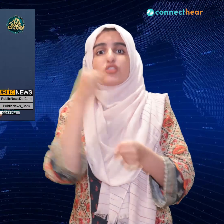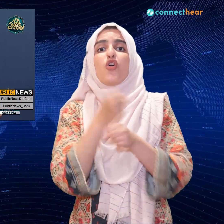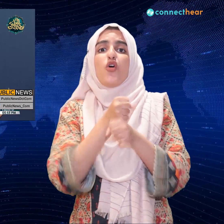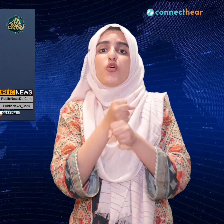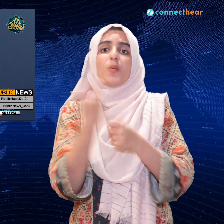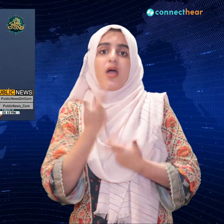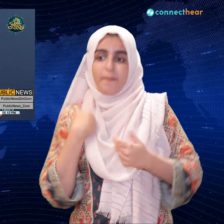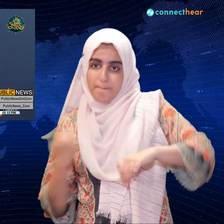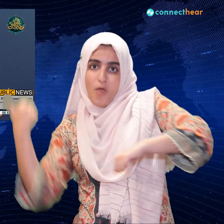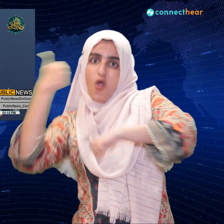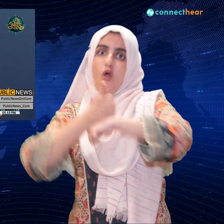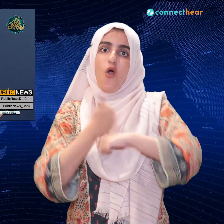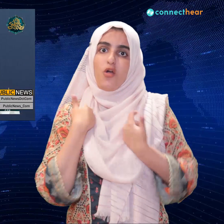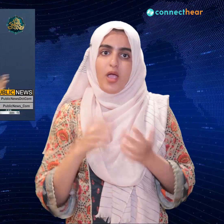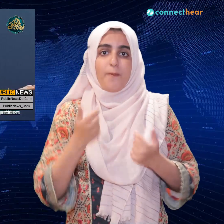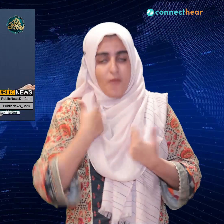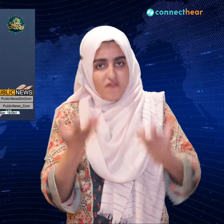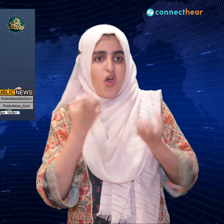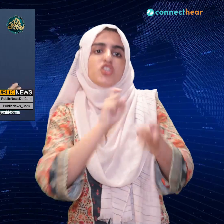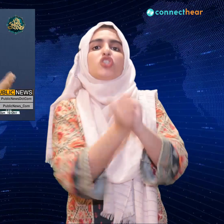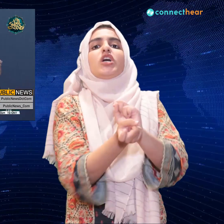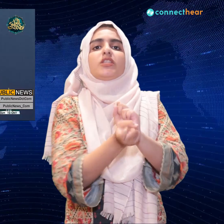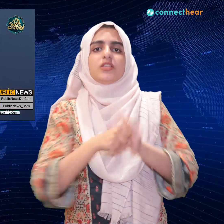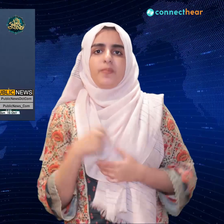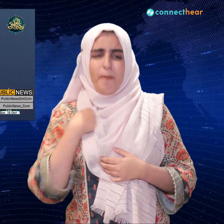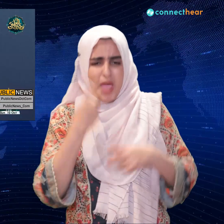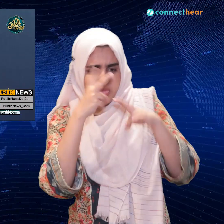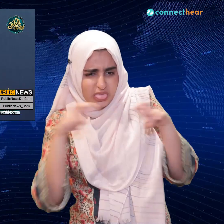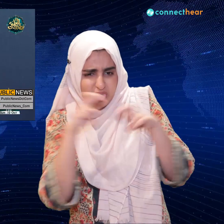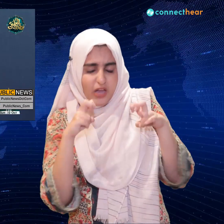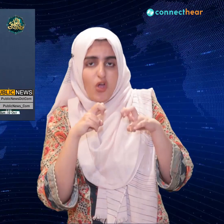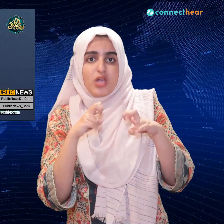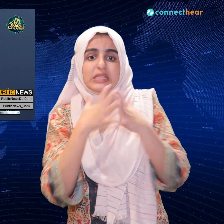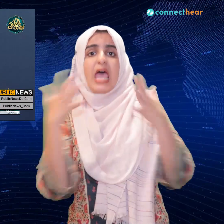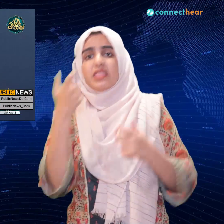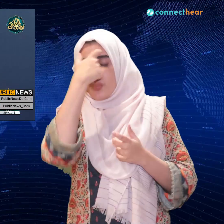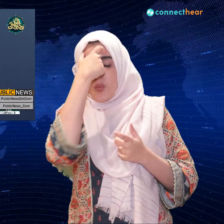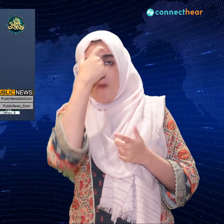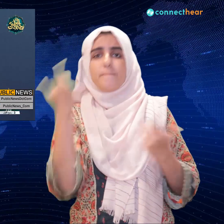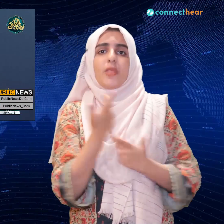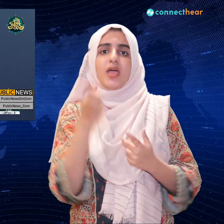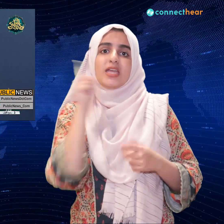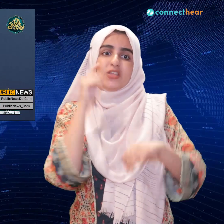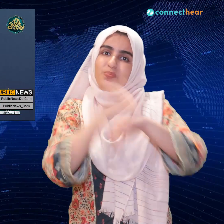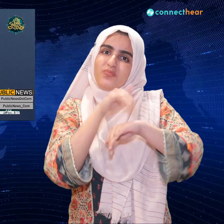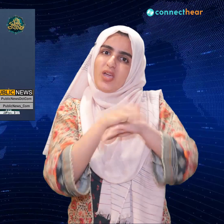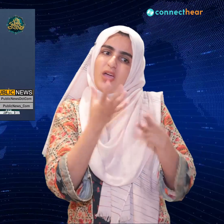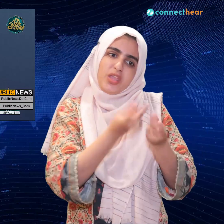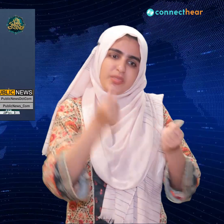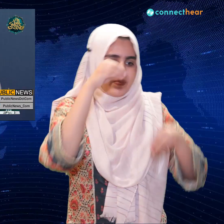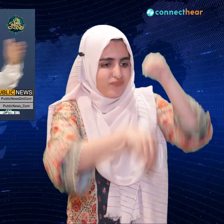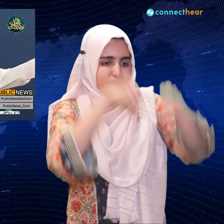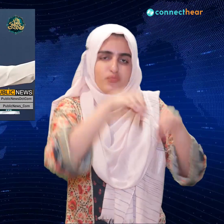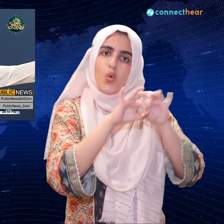اقتدار میں آ کے کہہ رہی ہے کہ ہم اس کو ٹھیک کر رہے ہیں. اور ہم نے جو جائزہ لیا کہ سب سے بڑا مسئلہ یہ ہے کہ جیسی الیکشن جو پولنگ ختم